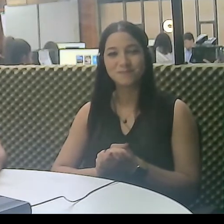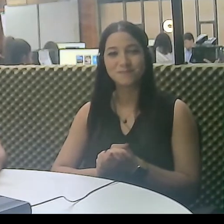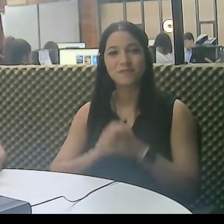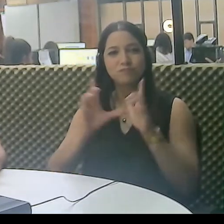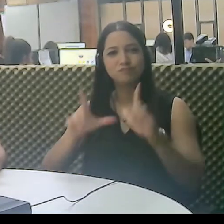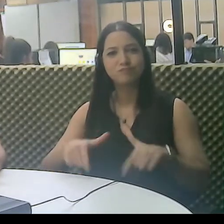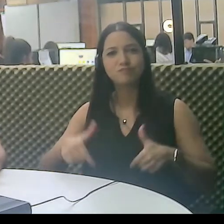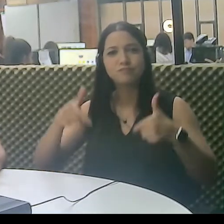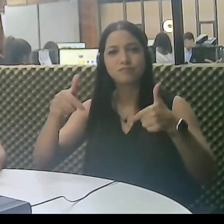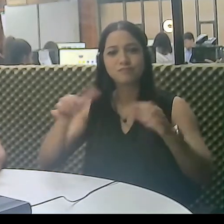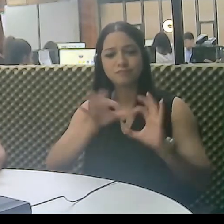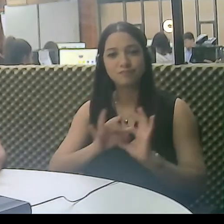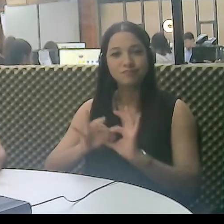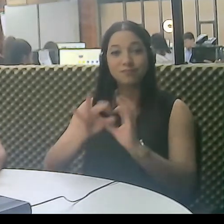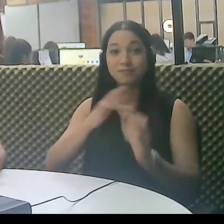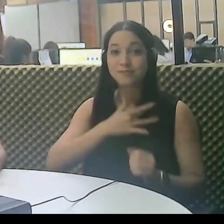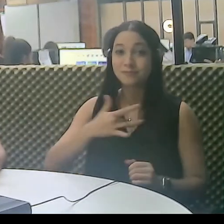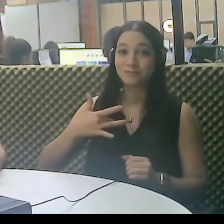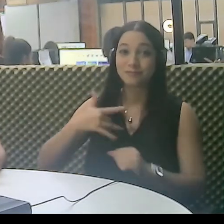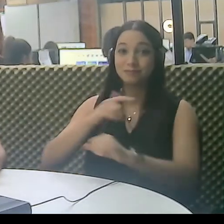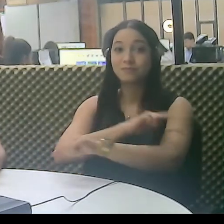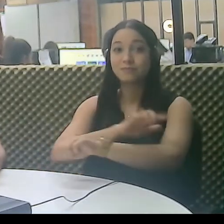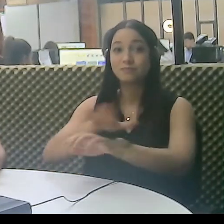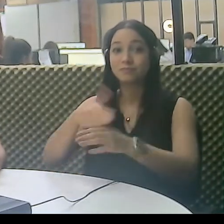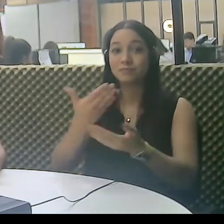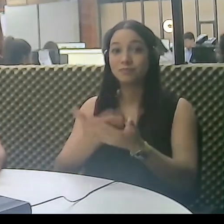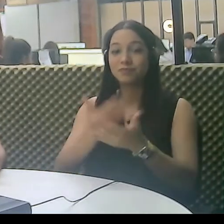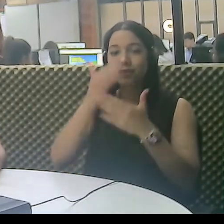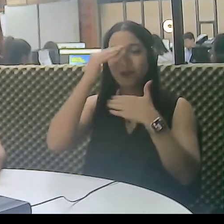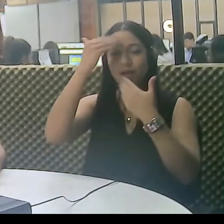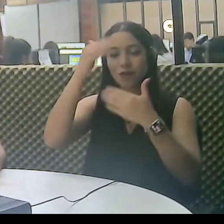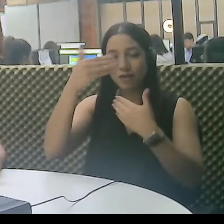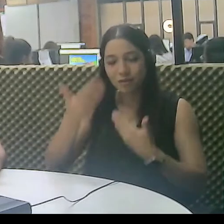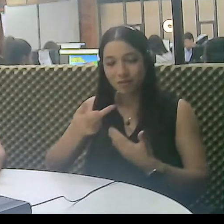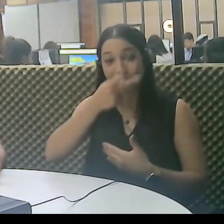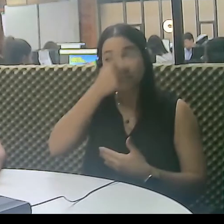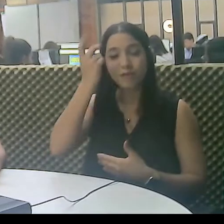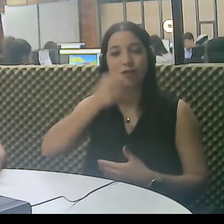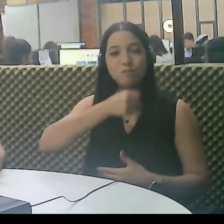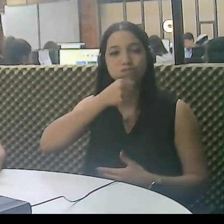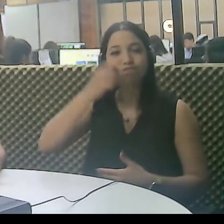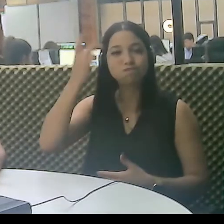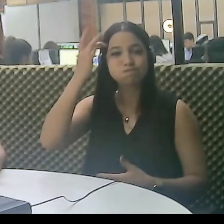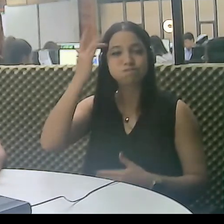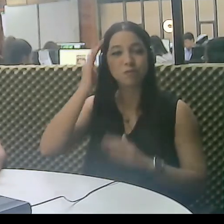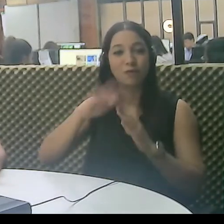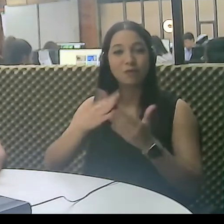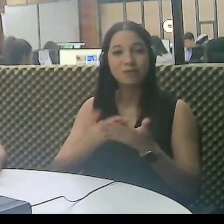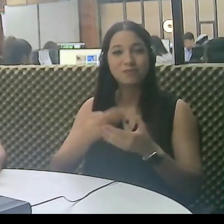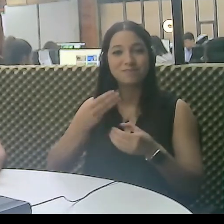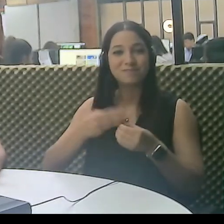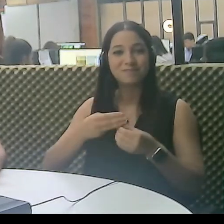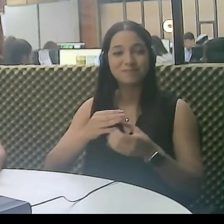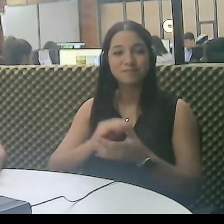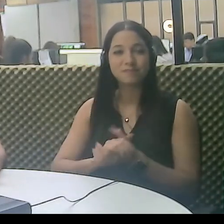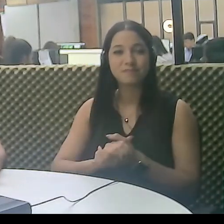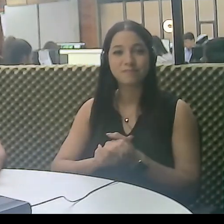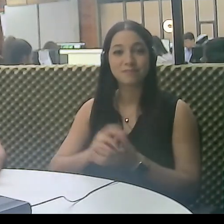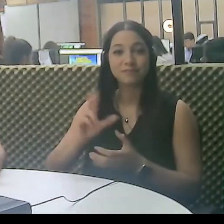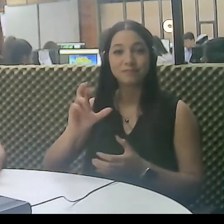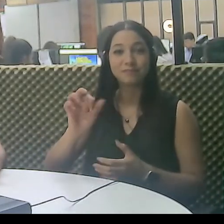Ação conjunta entre saúde e educação homenageia idosos em escolas municipais. Refim